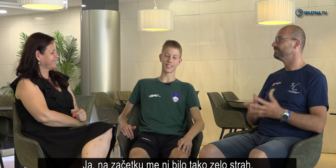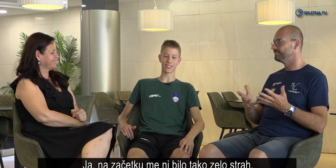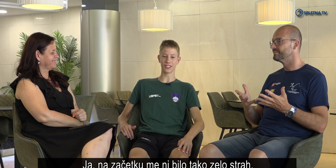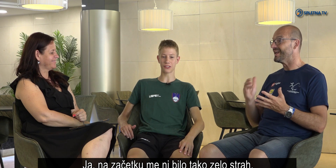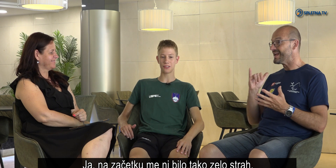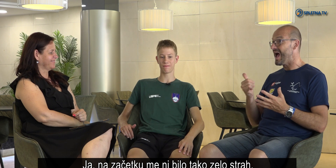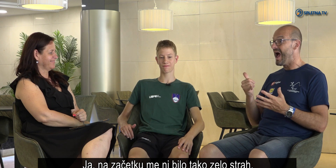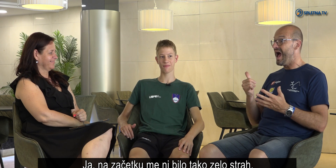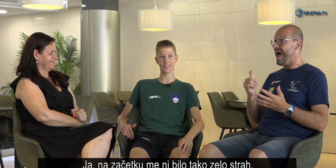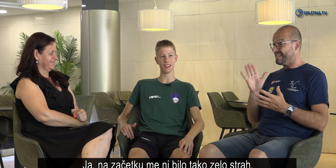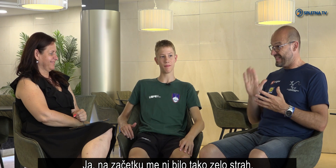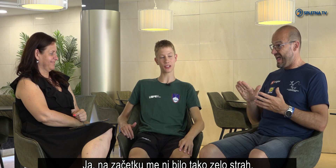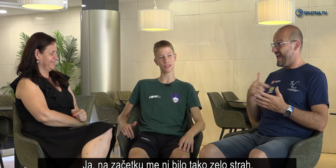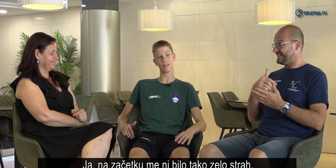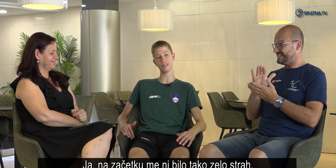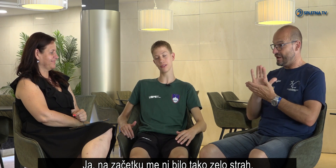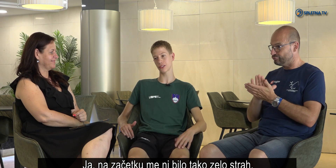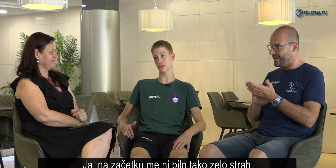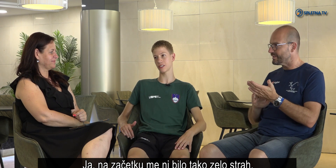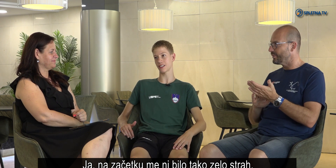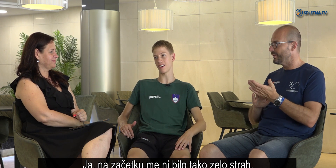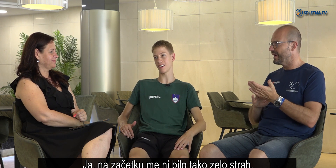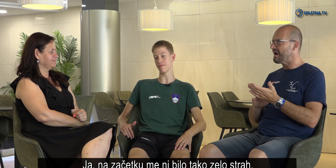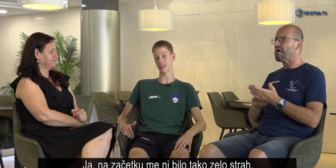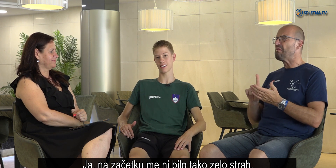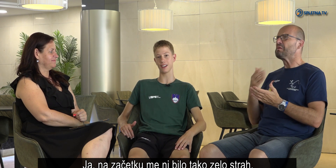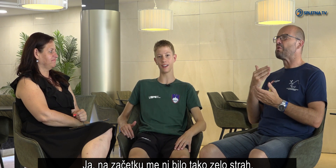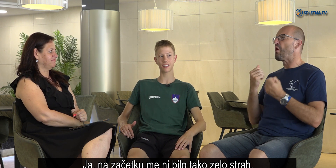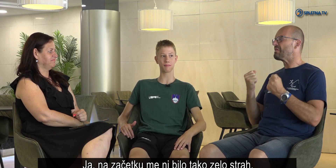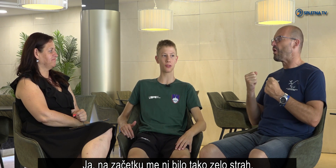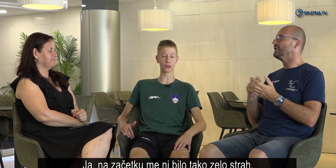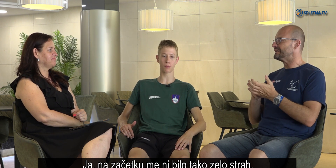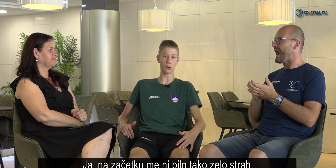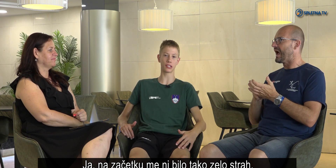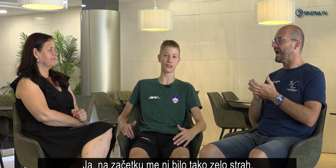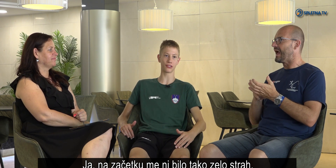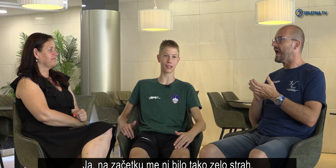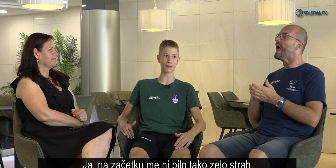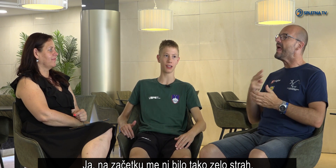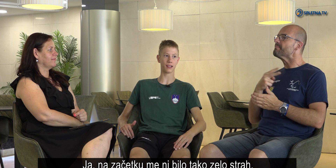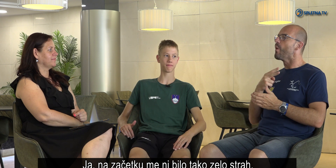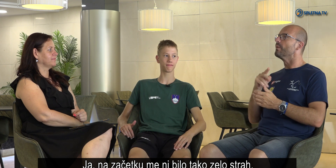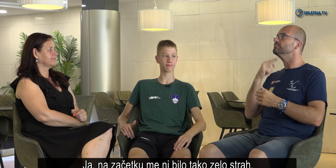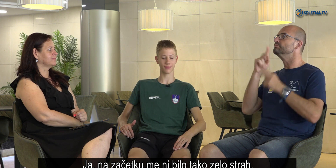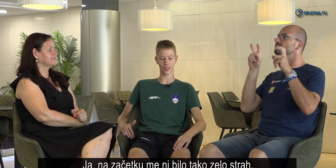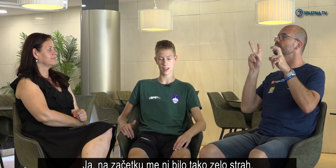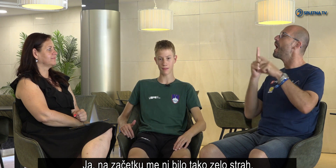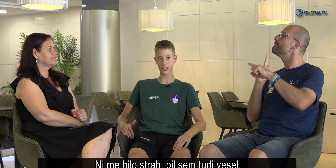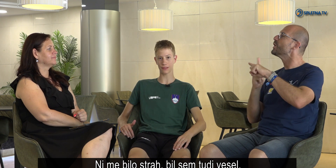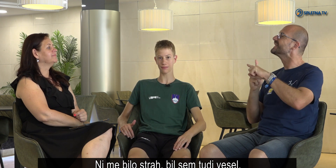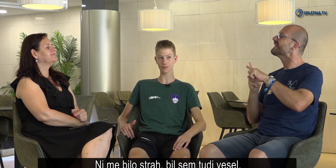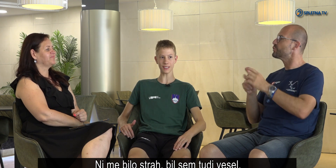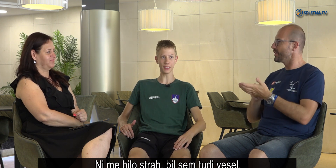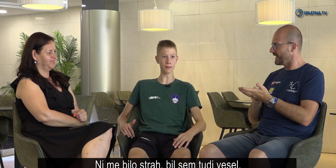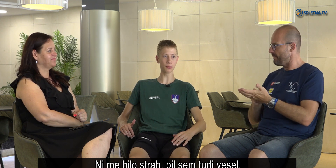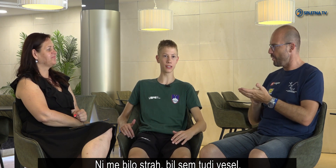Ja, na začetku pač me ni bilo tako strah, ampak ja, sem imel to pozitivno tremo, ne.